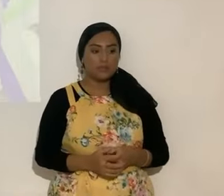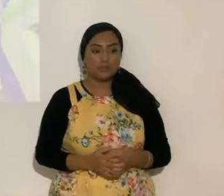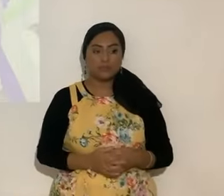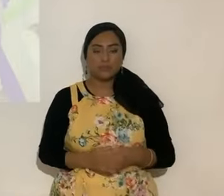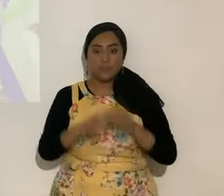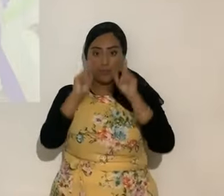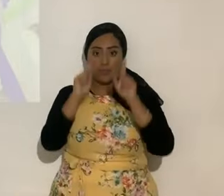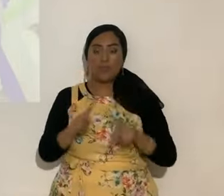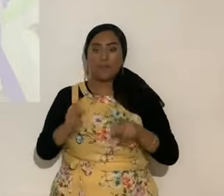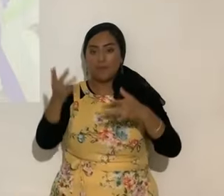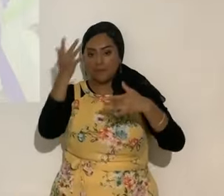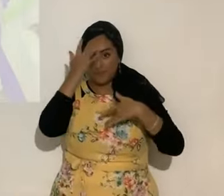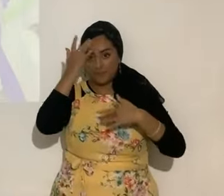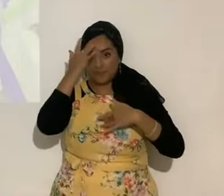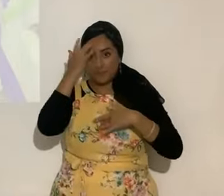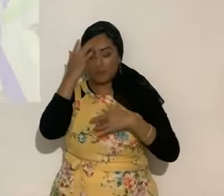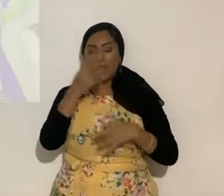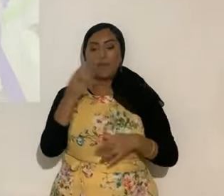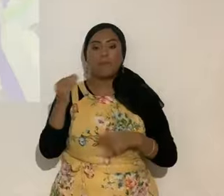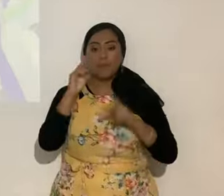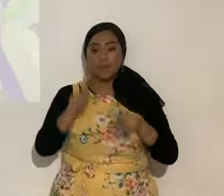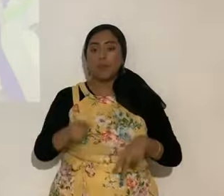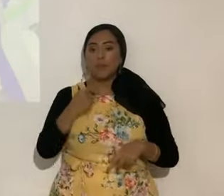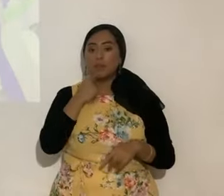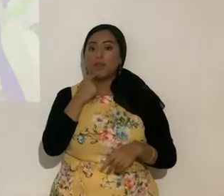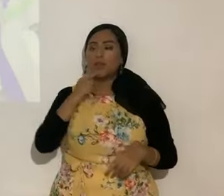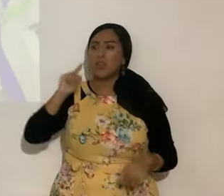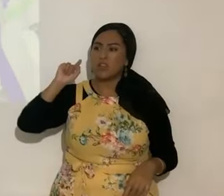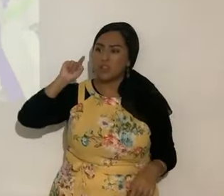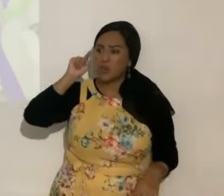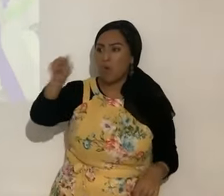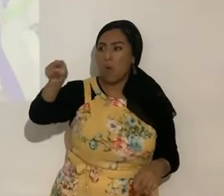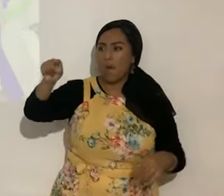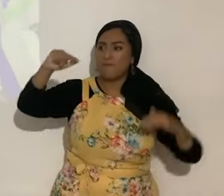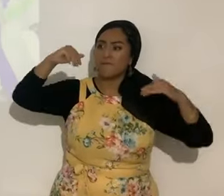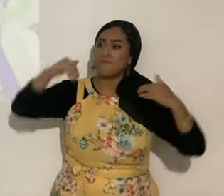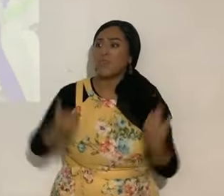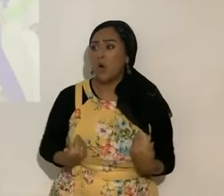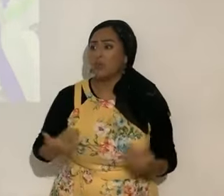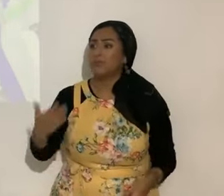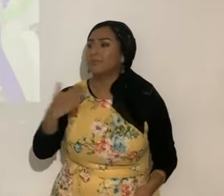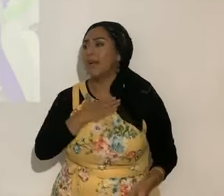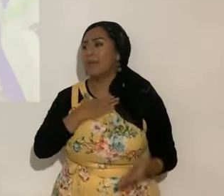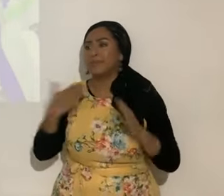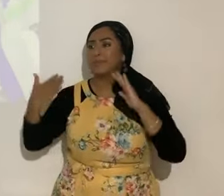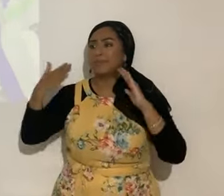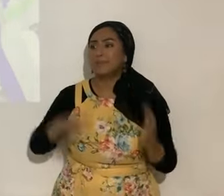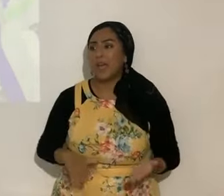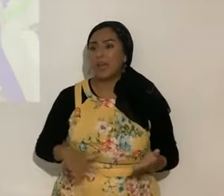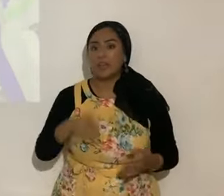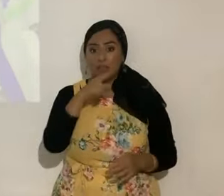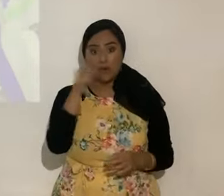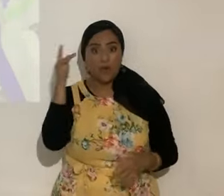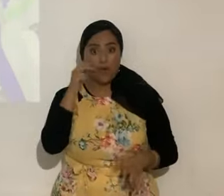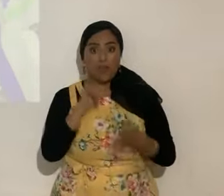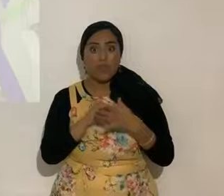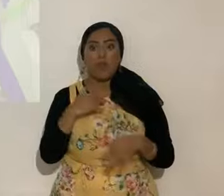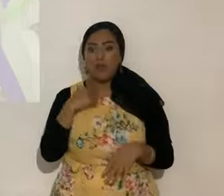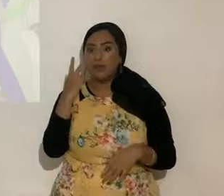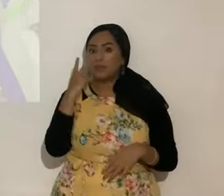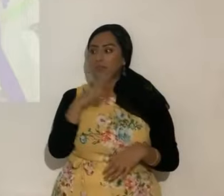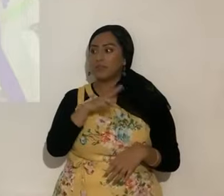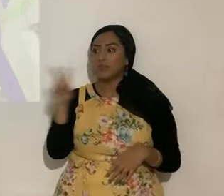La gente se enferma y dicen, por tu culpa me estoy muriendo. ¿Han oído eso? Uy, yo cantidad de veces